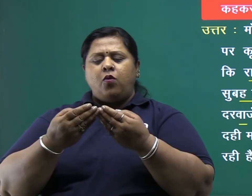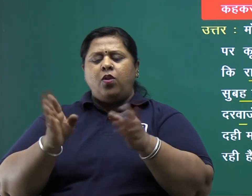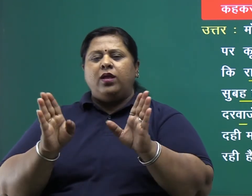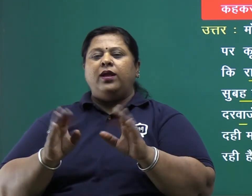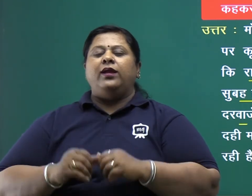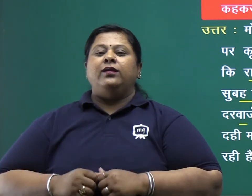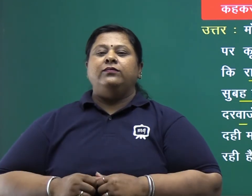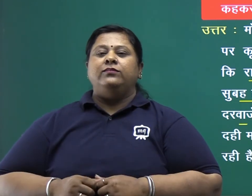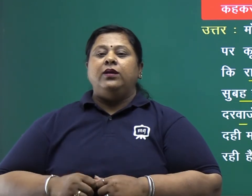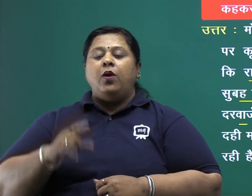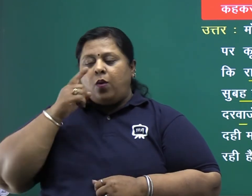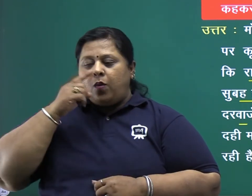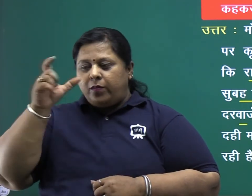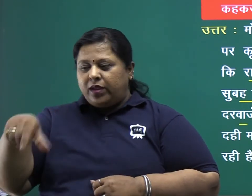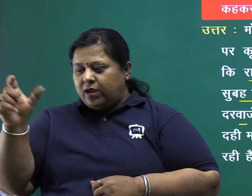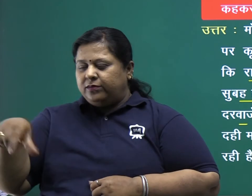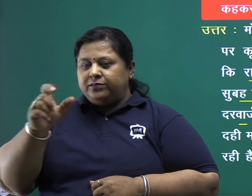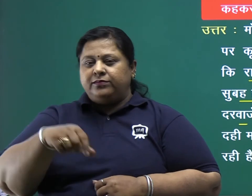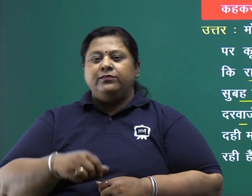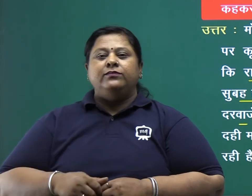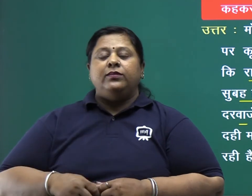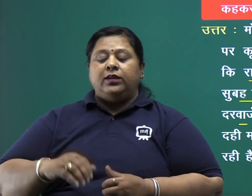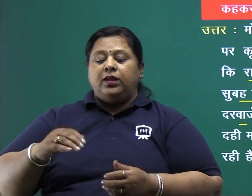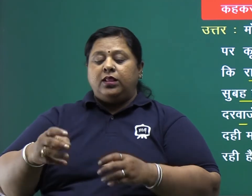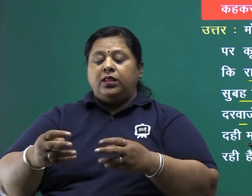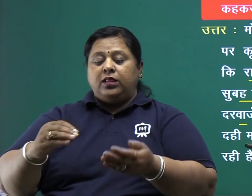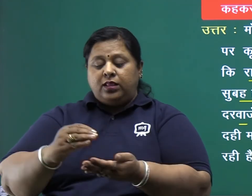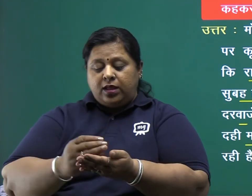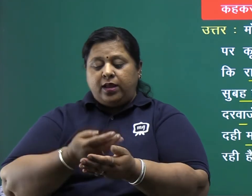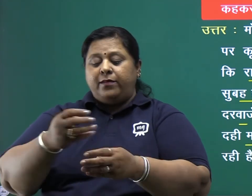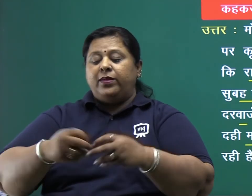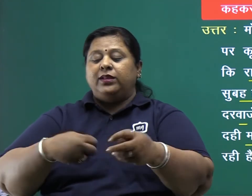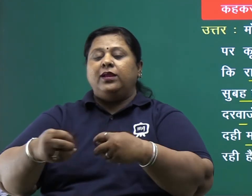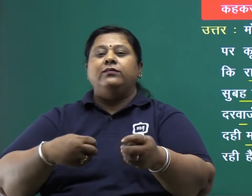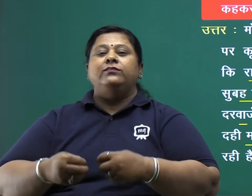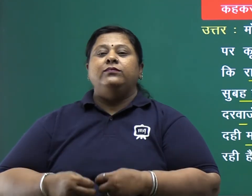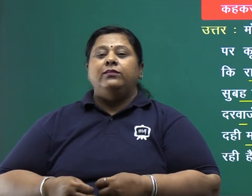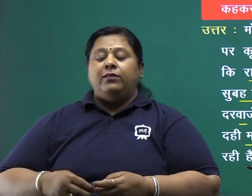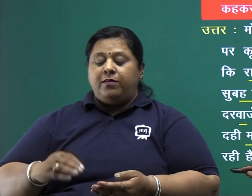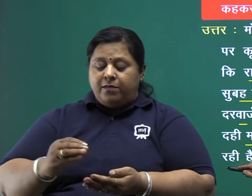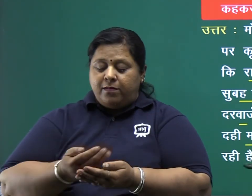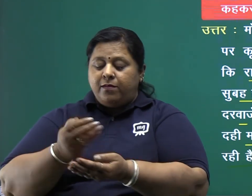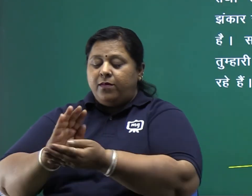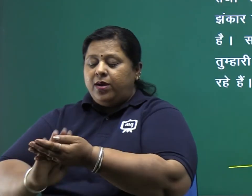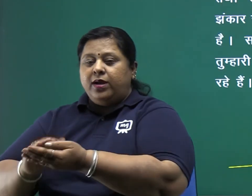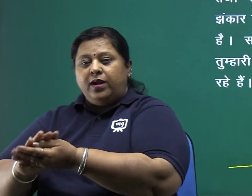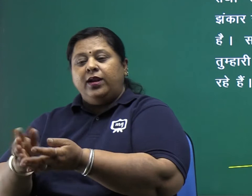गए हैं। गोपियाँ दही मथकर मक्खन निकाल रही